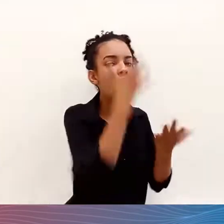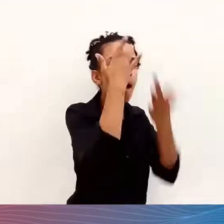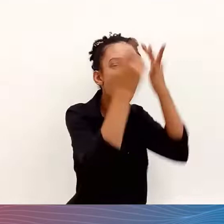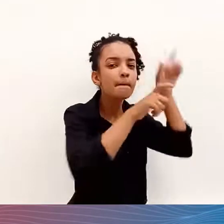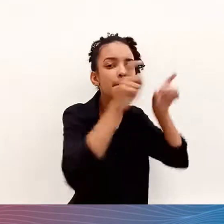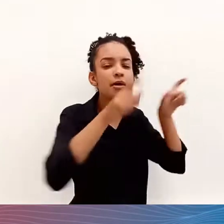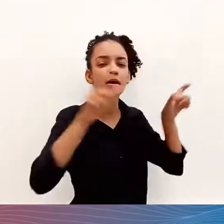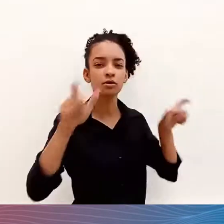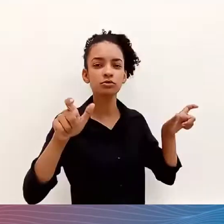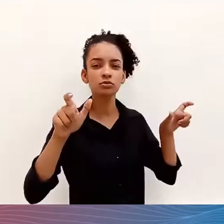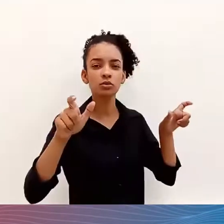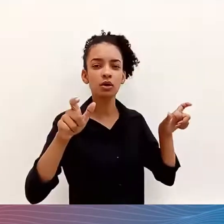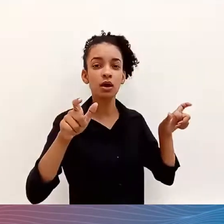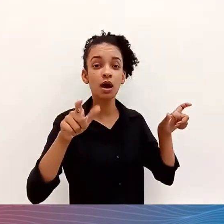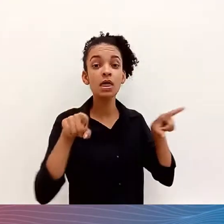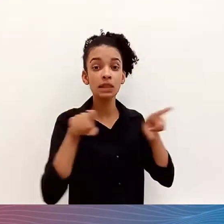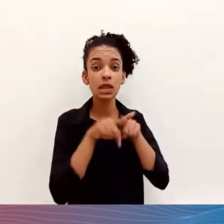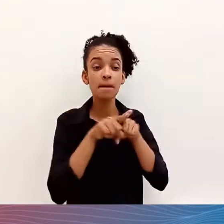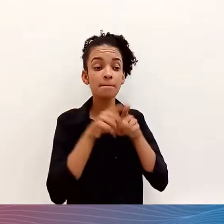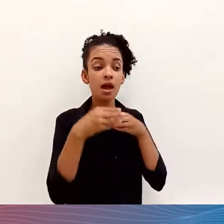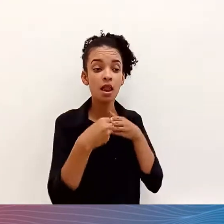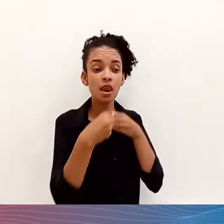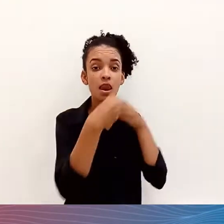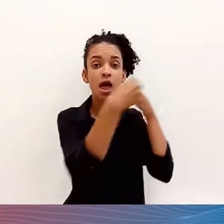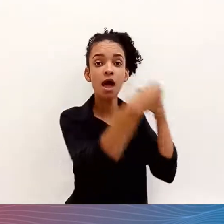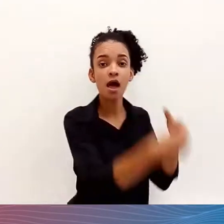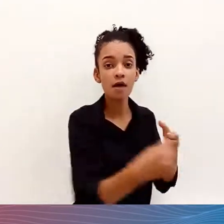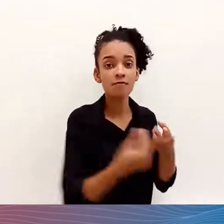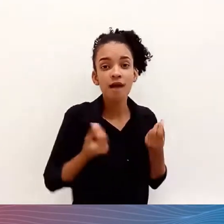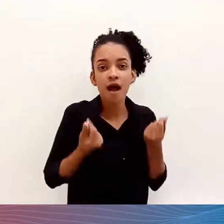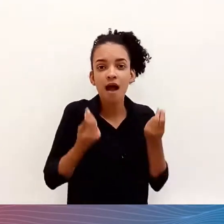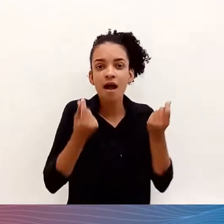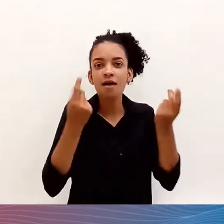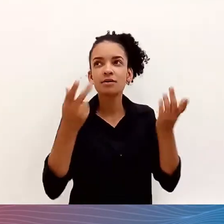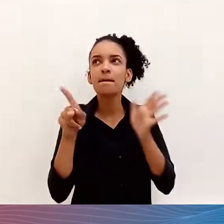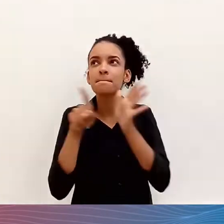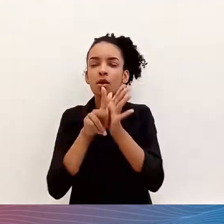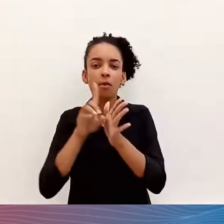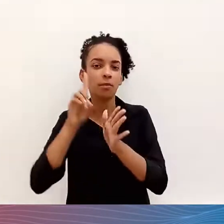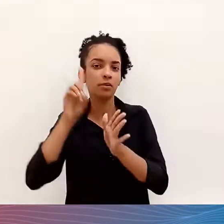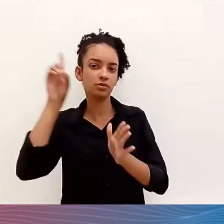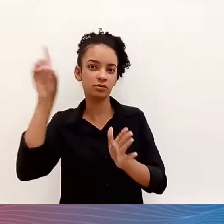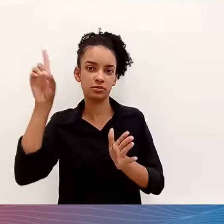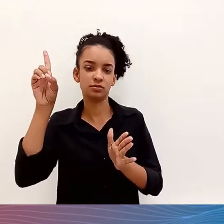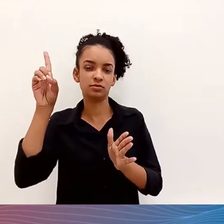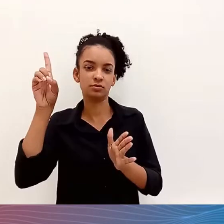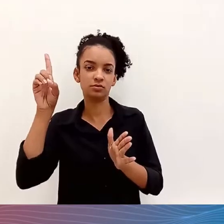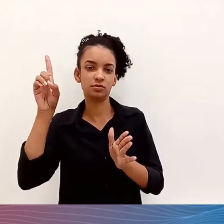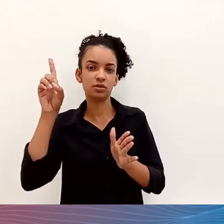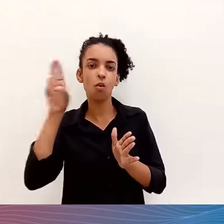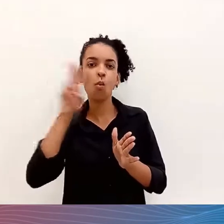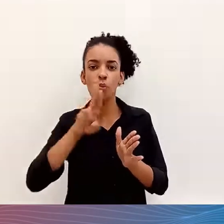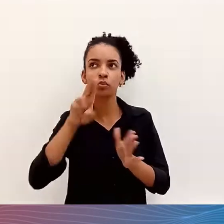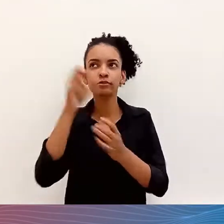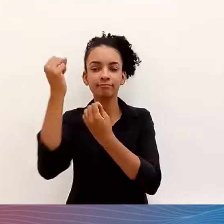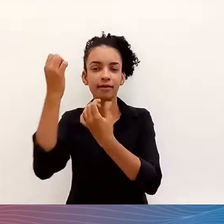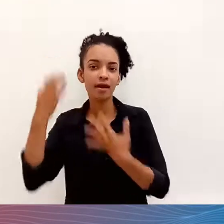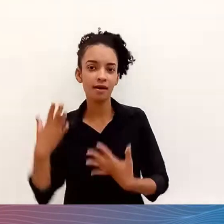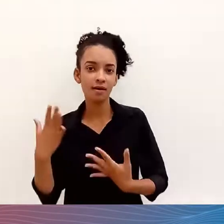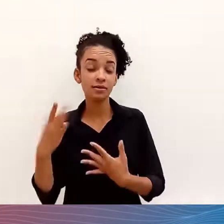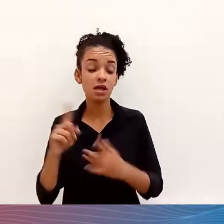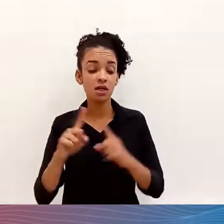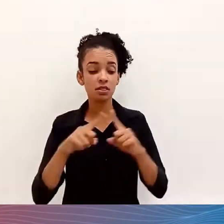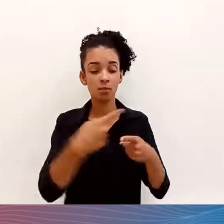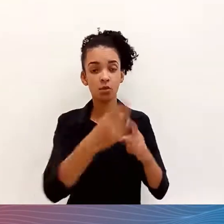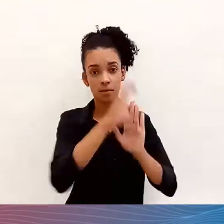as riquezas insondáveis de Cristo como a graça. E logo em seguida, no capítulo 3 ainda,